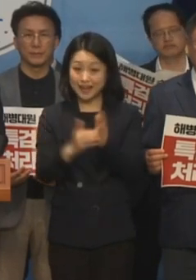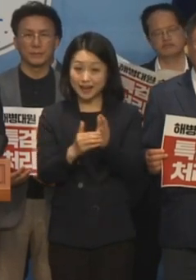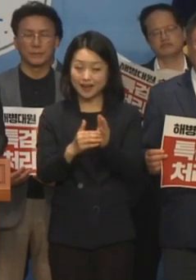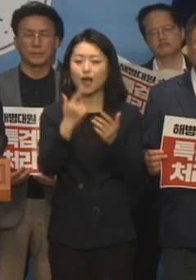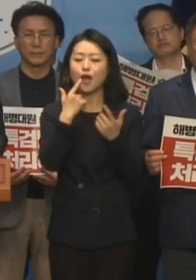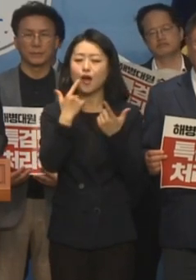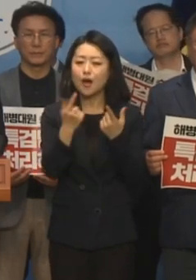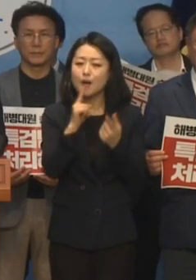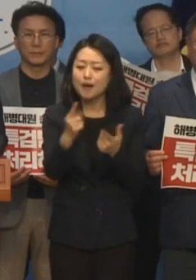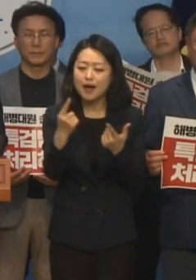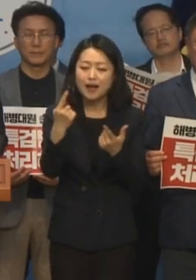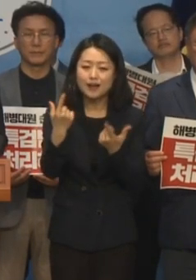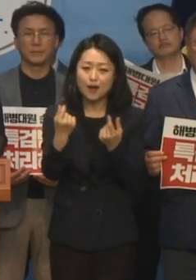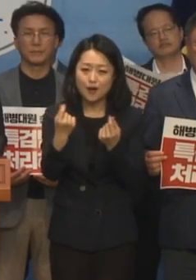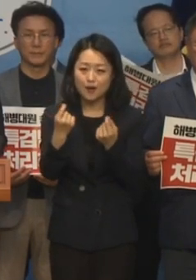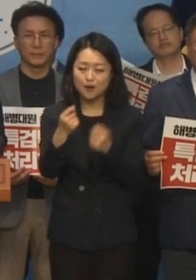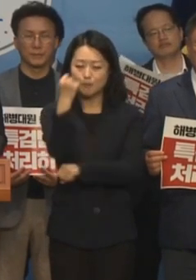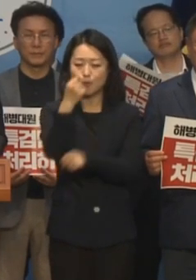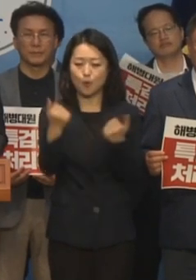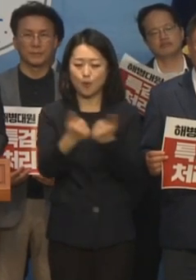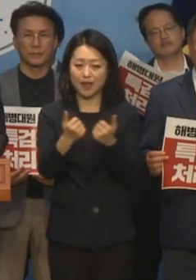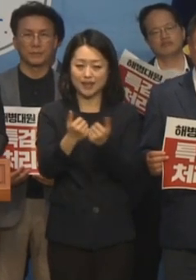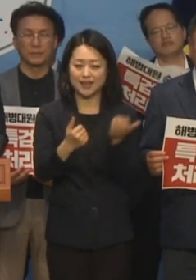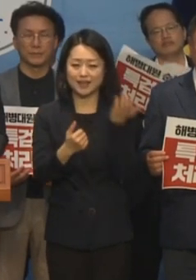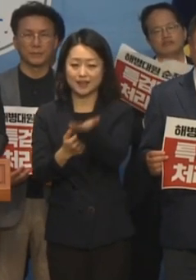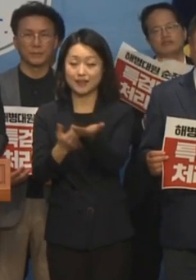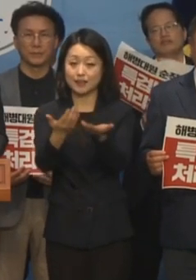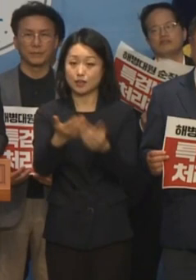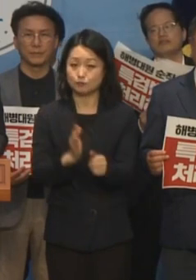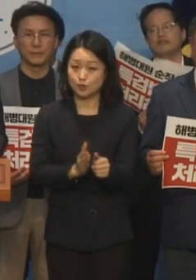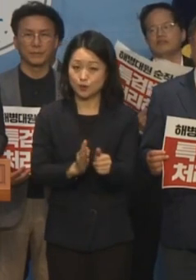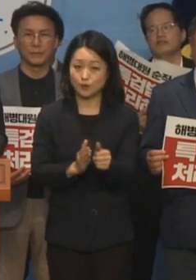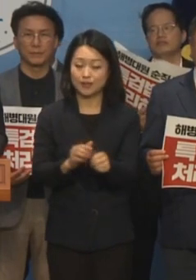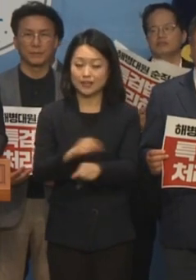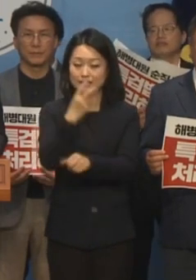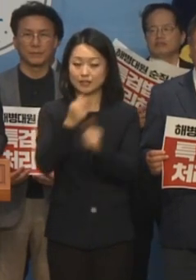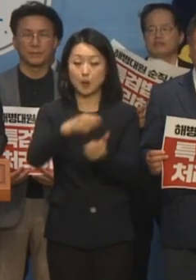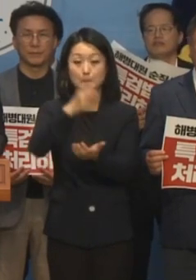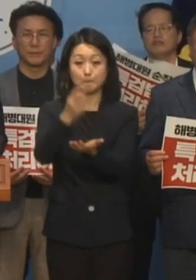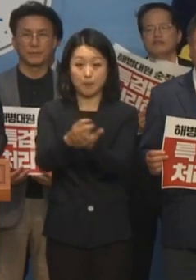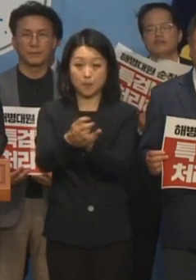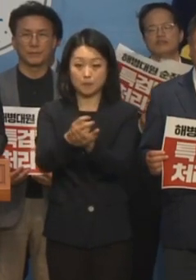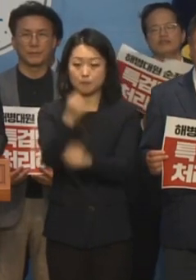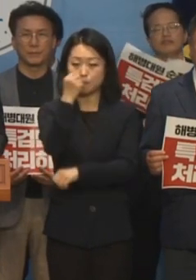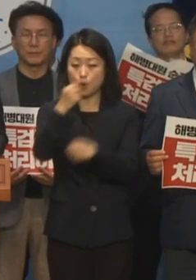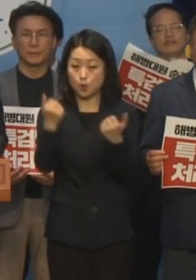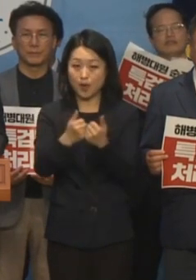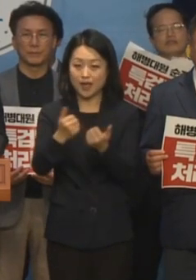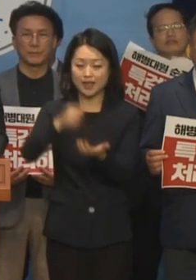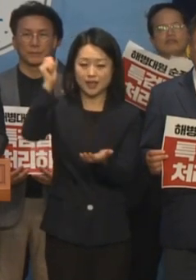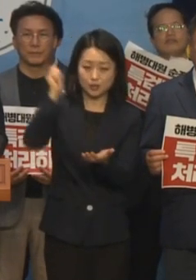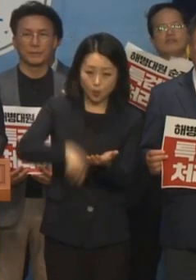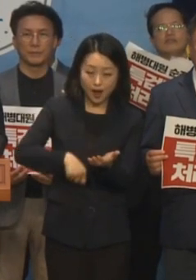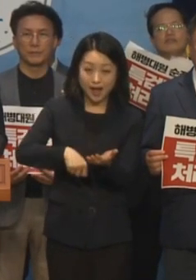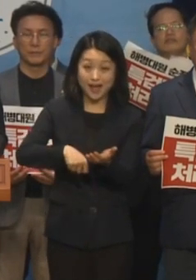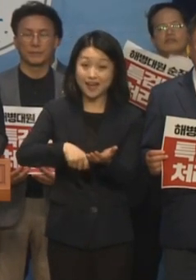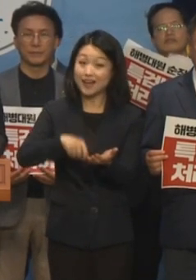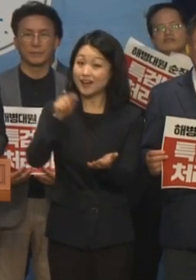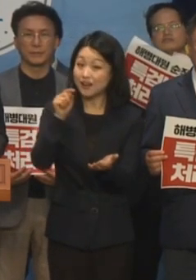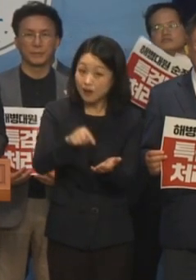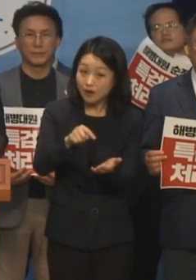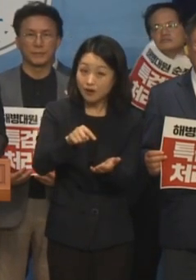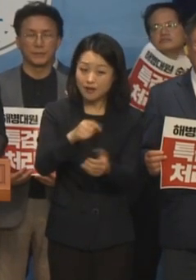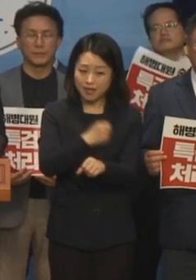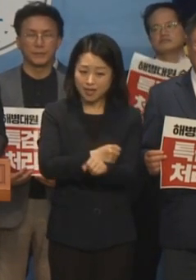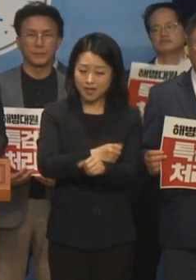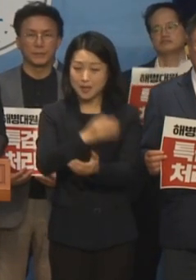안건으로 상정시켜 주십시오. 최상병 특검법을 본회의에서 통과시키느냐